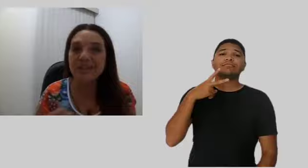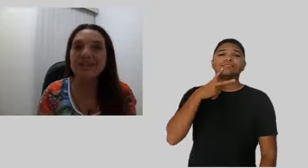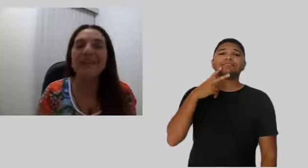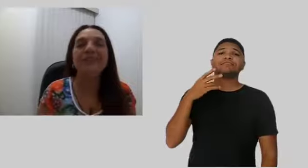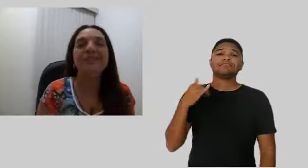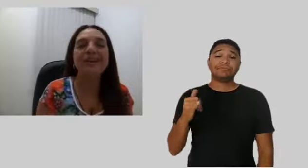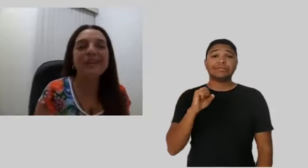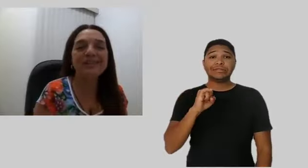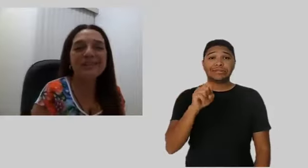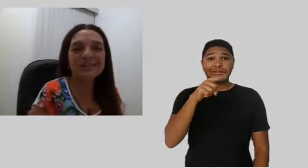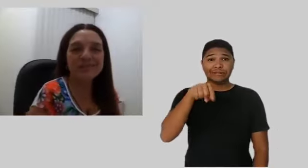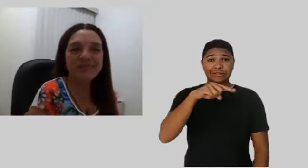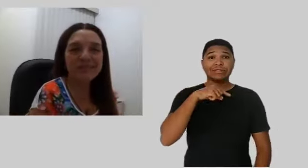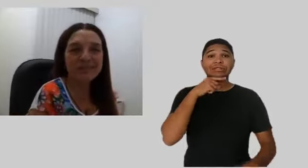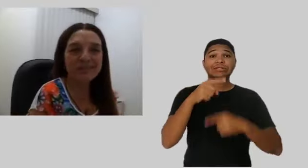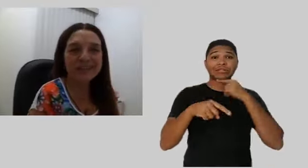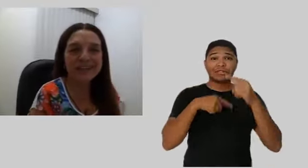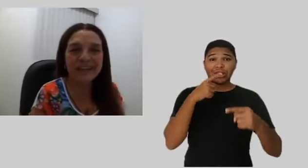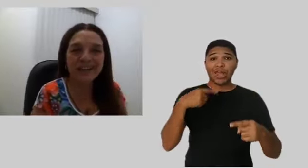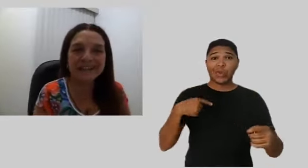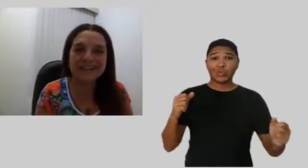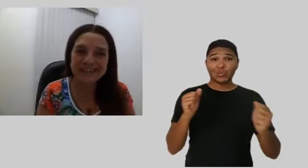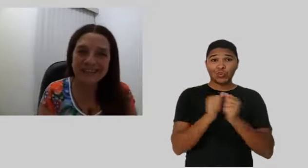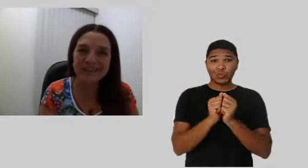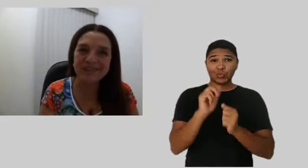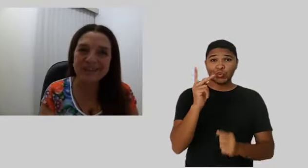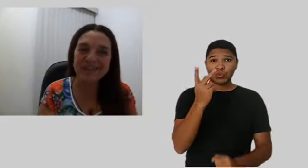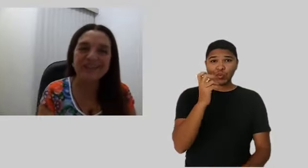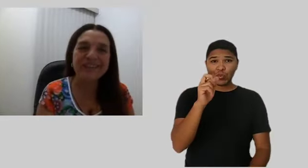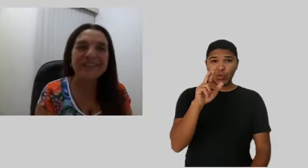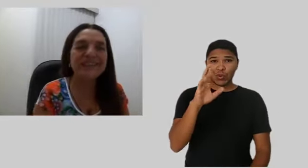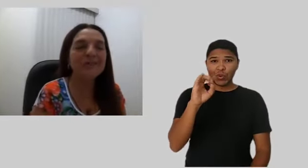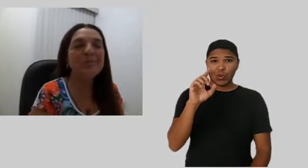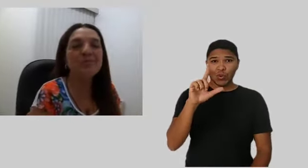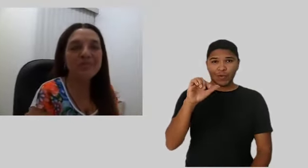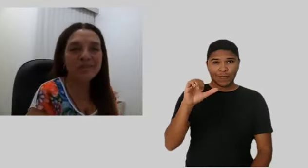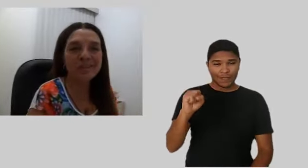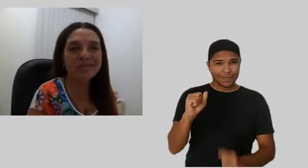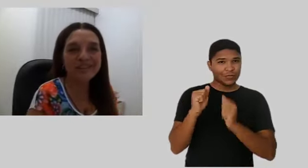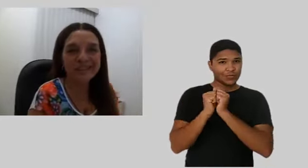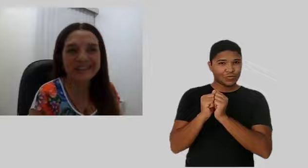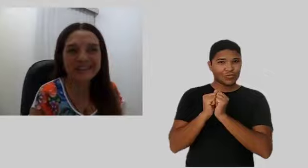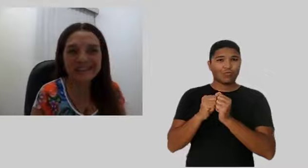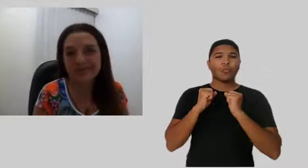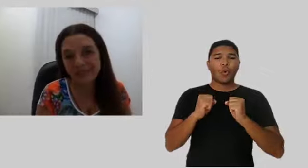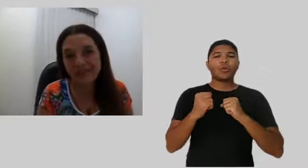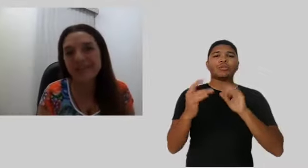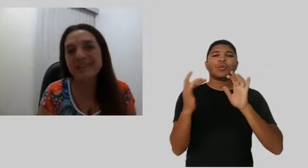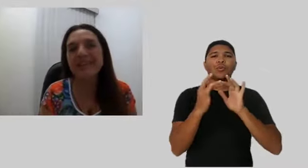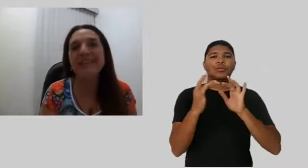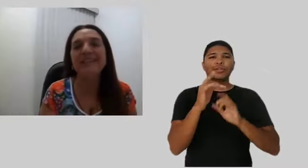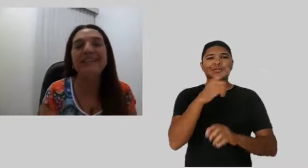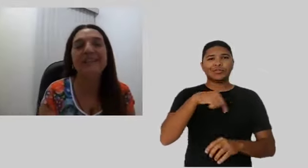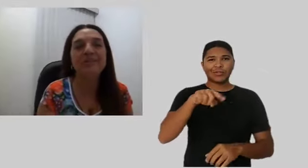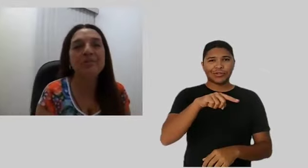Qualquer dúvida, eu e Hércules estamos aí para tirá-las, tá certo, pessoal? Então, bom proveito com esses